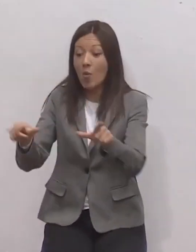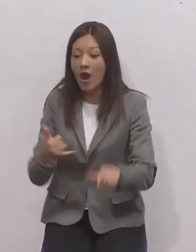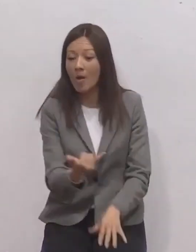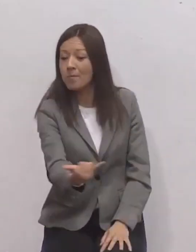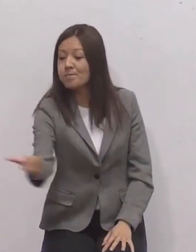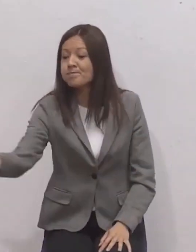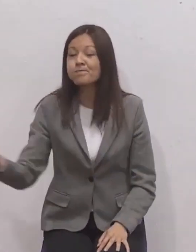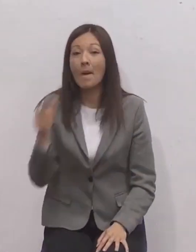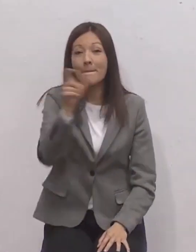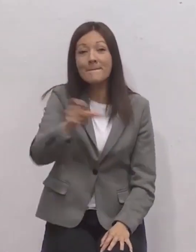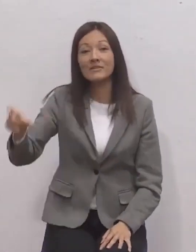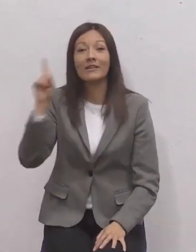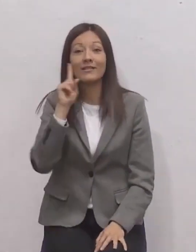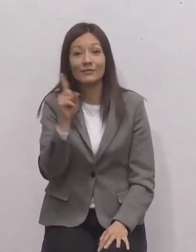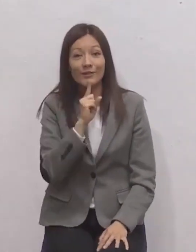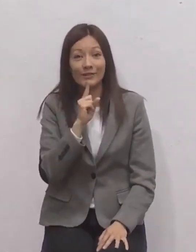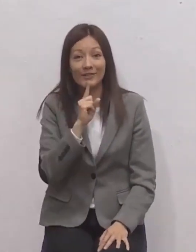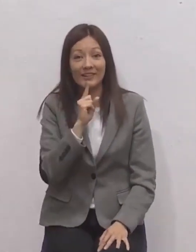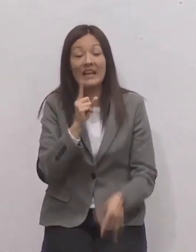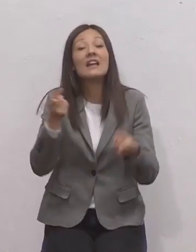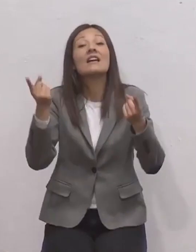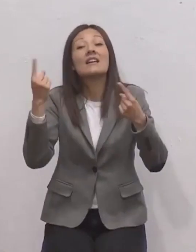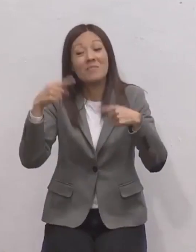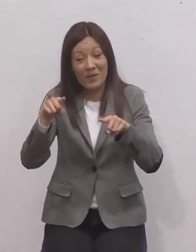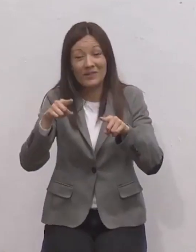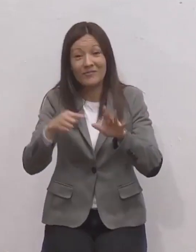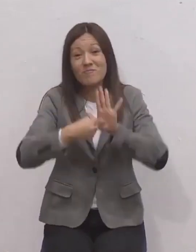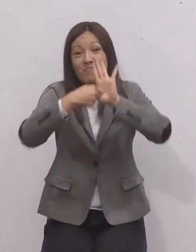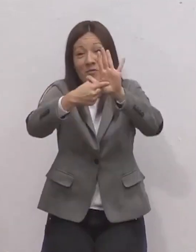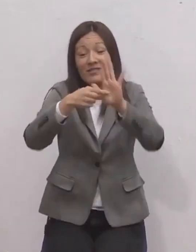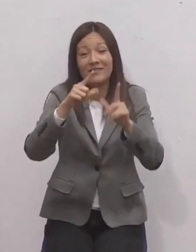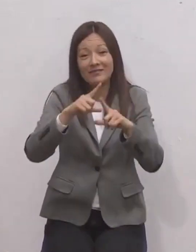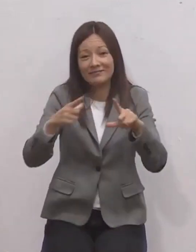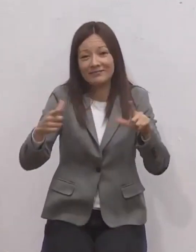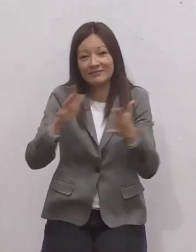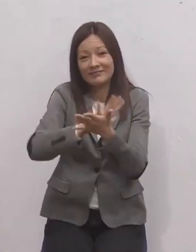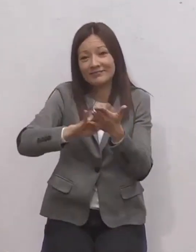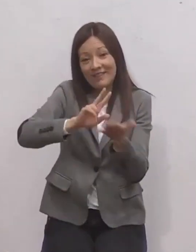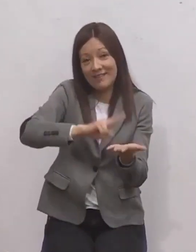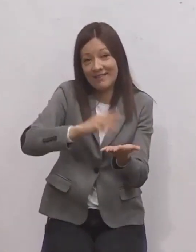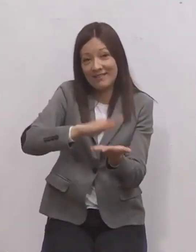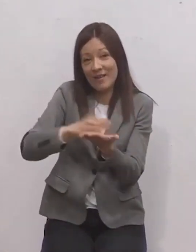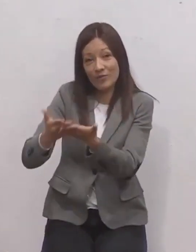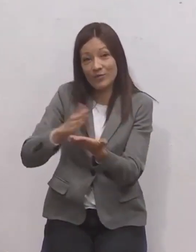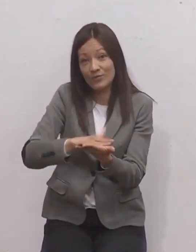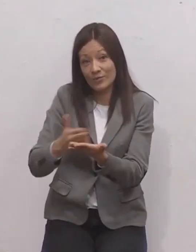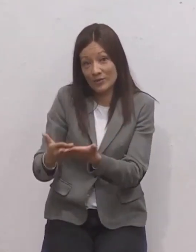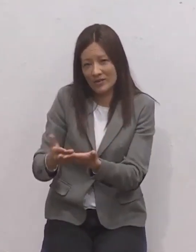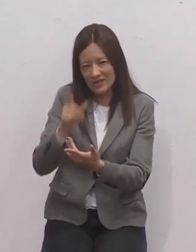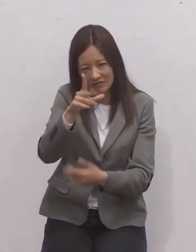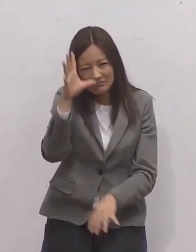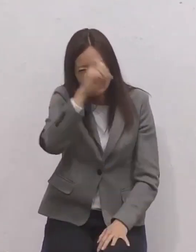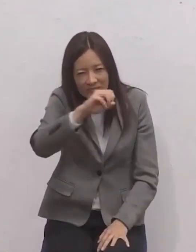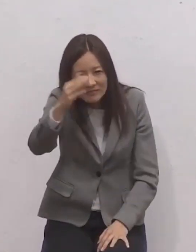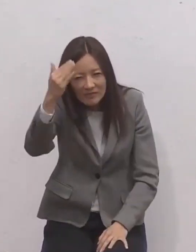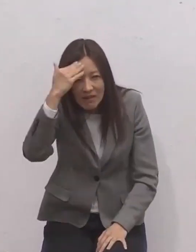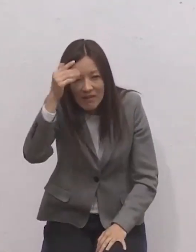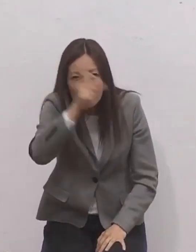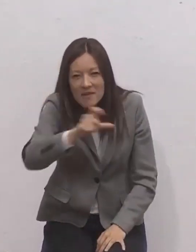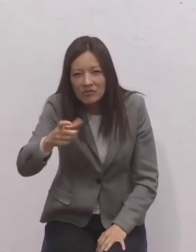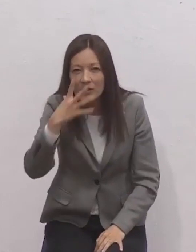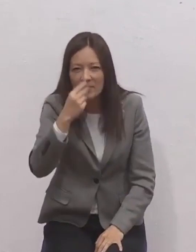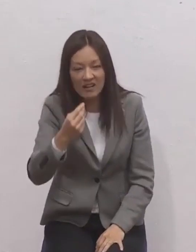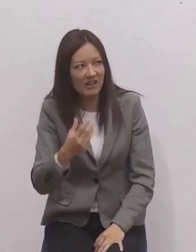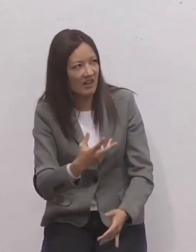los sordos y por eso estamos transmitiendo en lenguaje de señas. Y usted sabe que hay gente tan mala que hubo gente